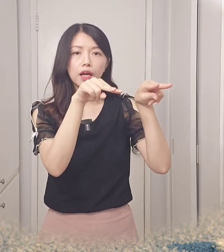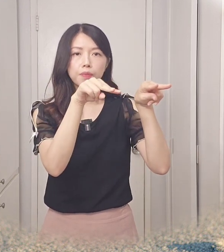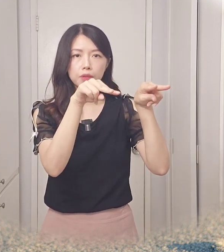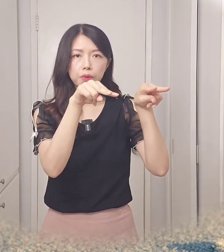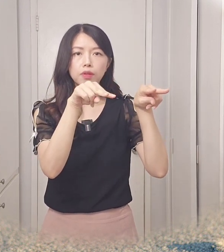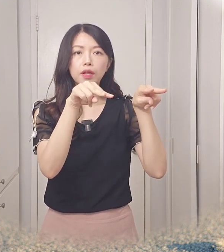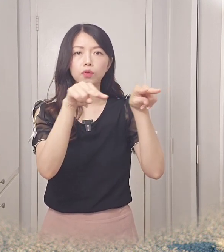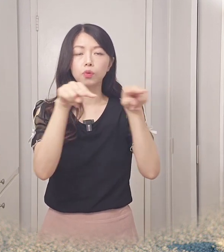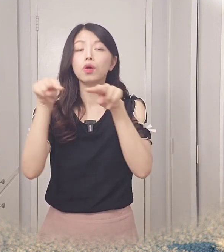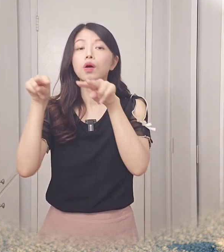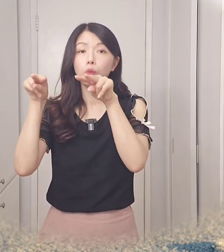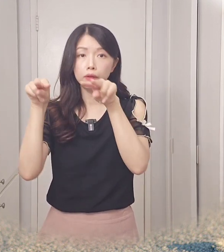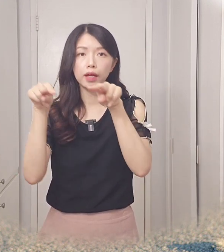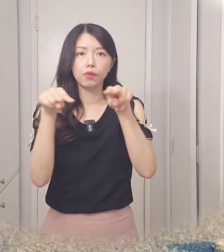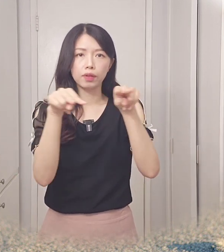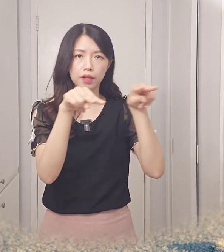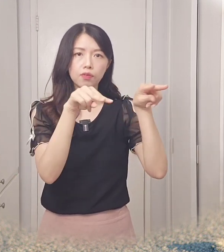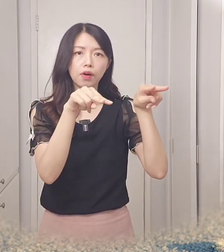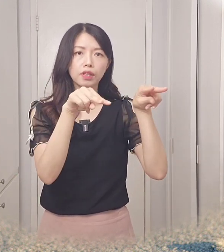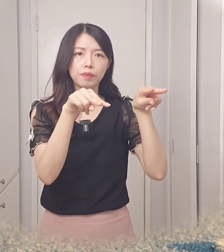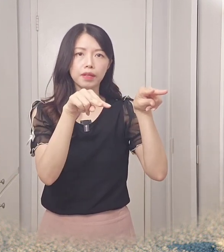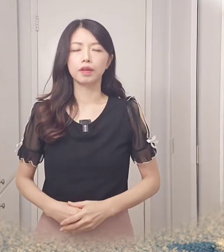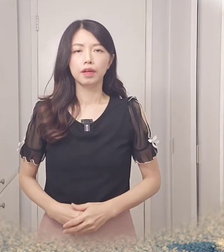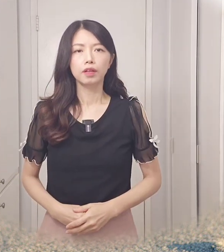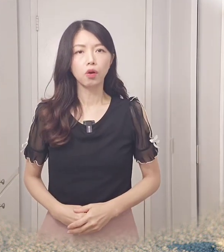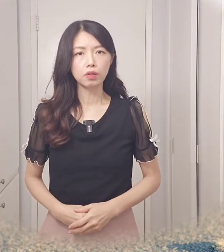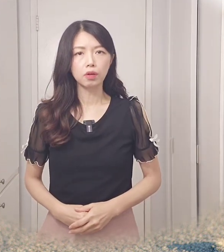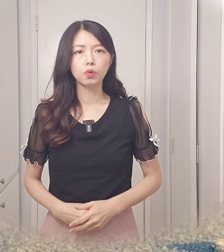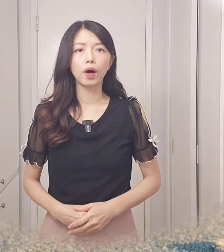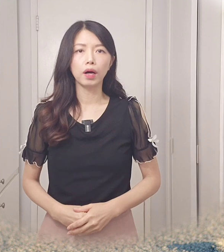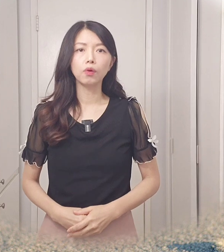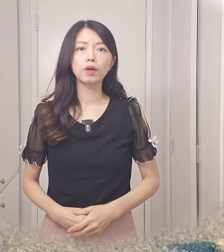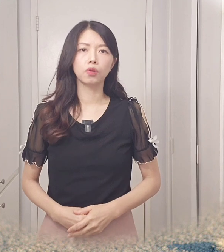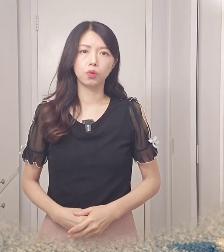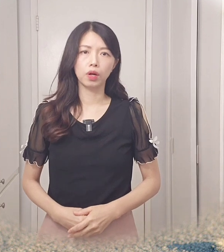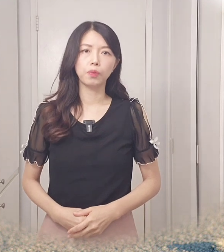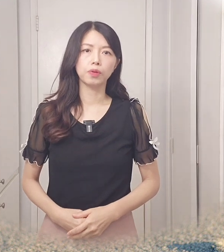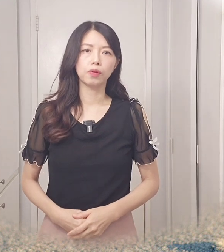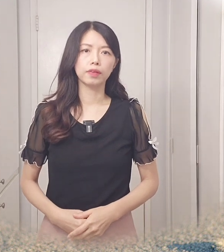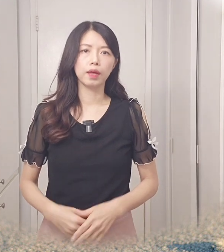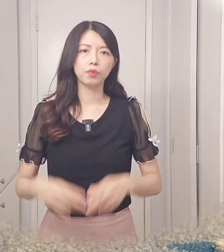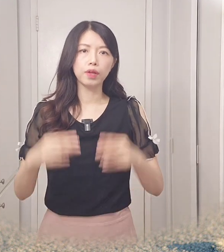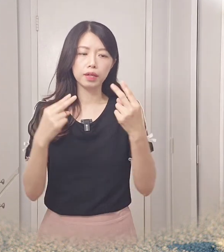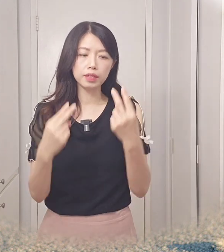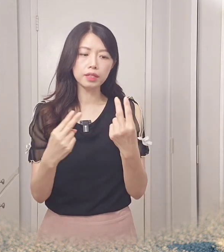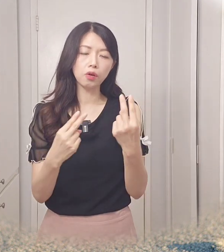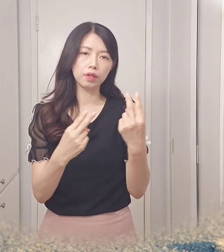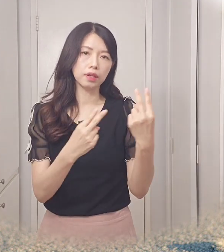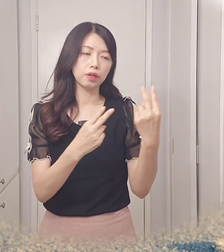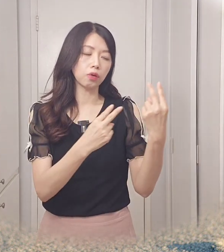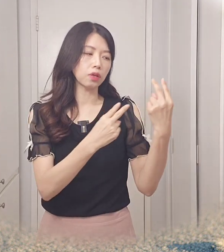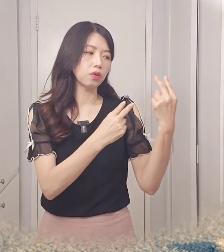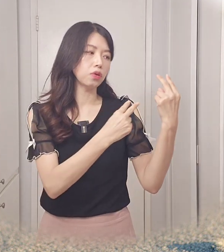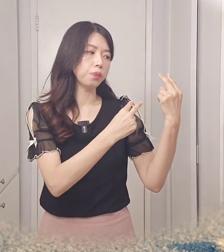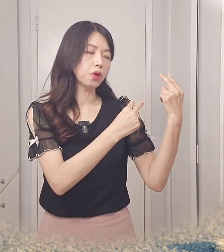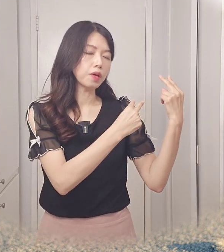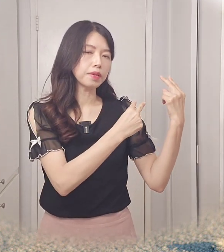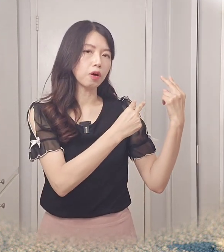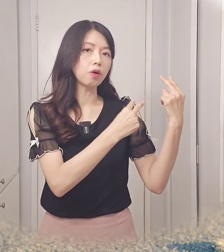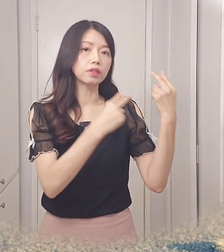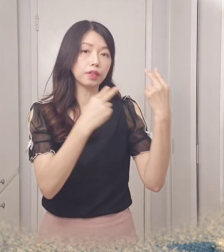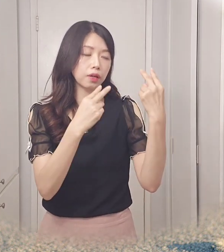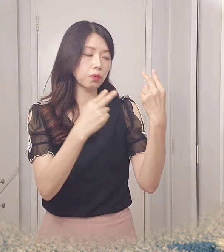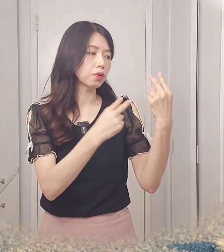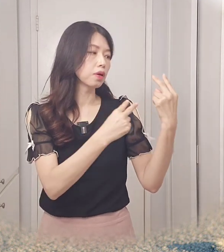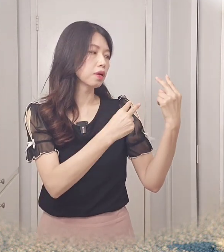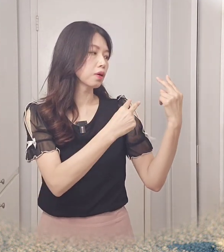시선을 따라가면서 표현을 해도 보다라고 하는 뜻의 수어가 됩니다. 여기서는 과거를 뒤돌아보는 거기 때문에 시선을 이렇게 뒤로